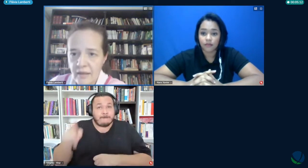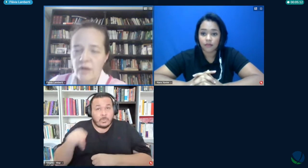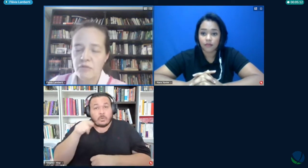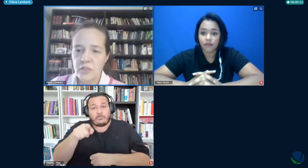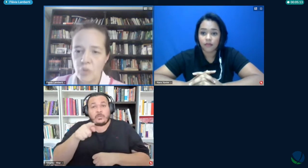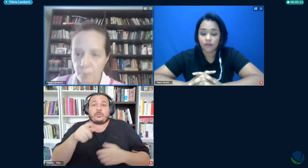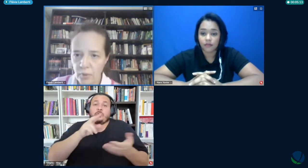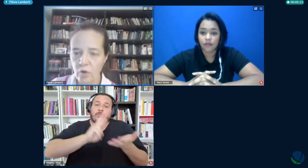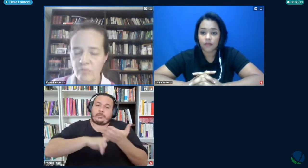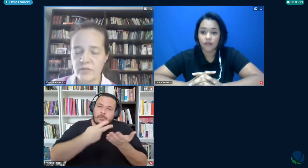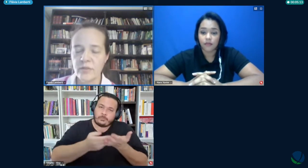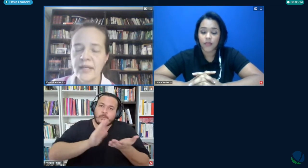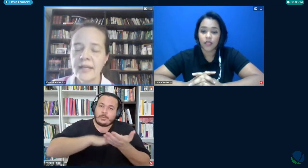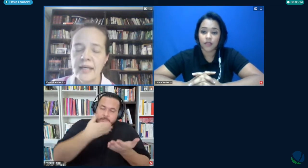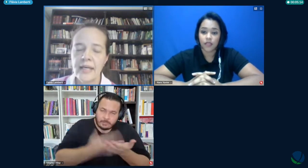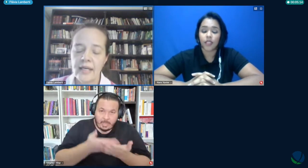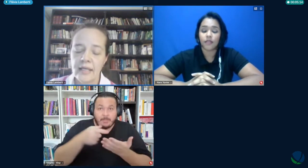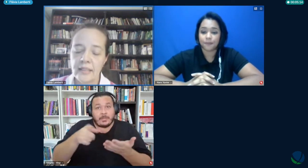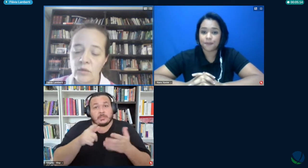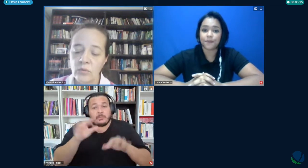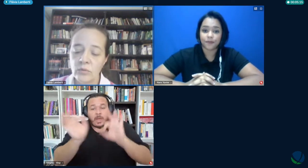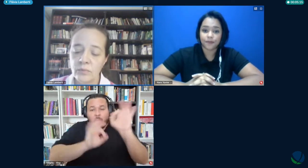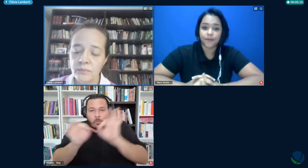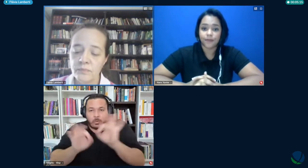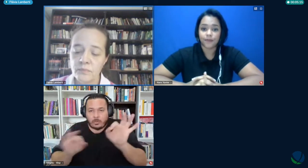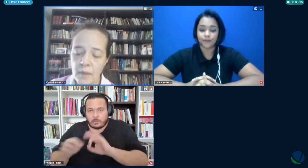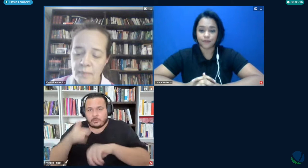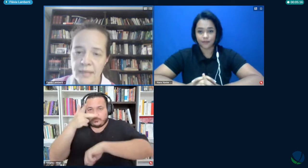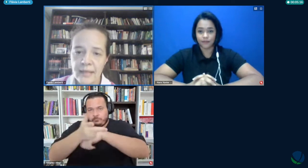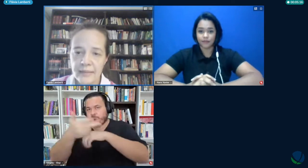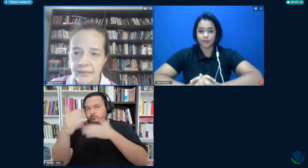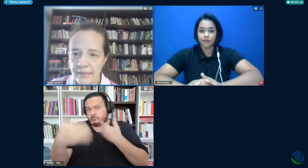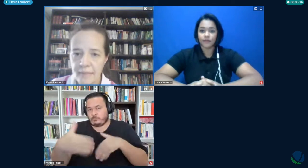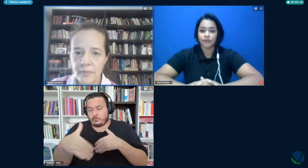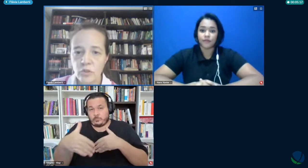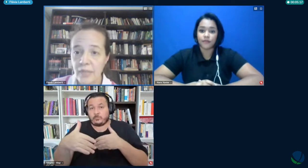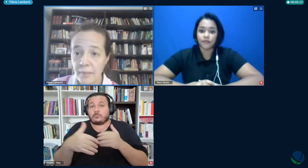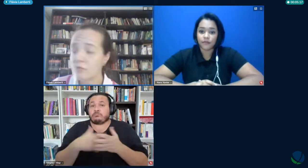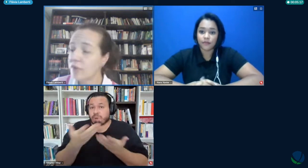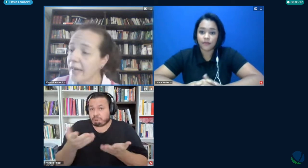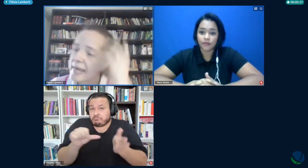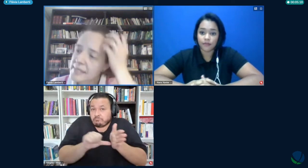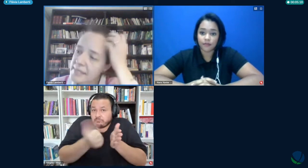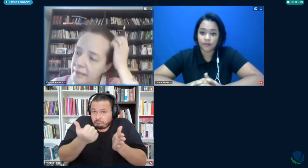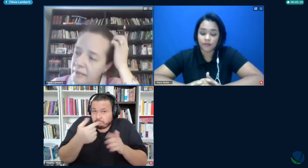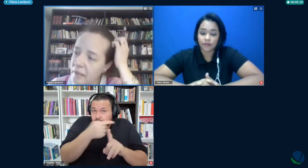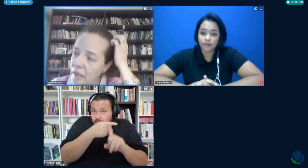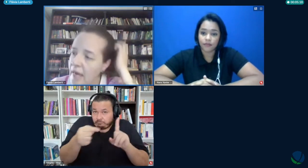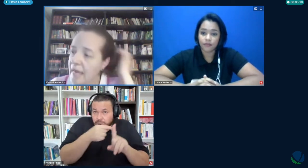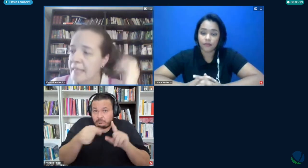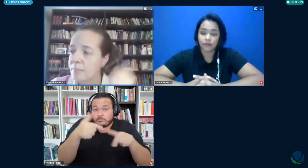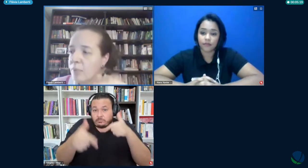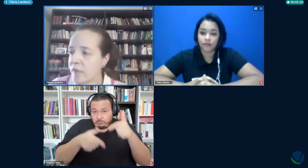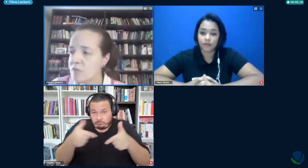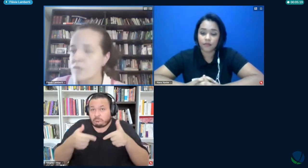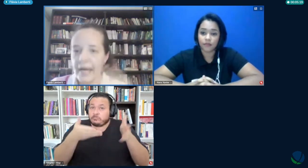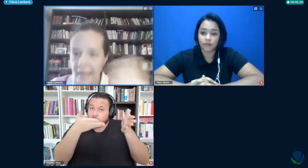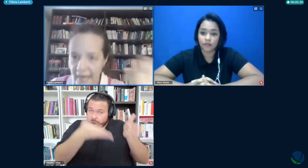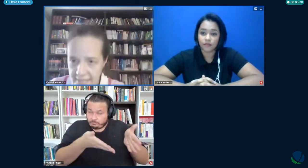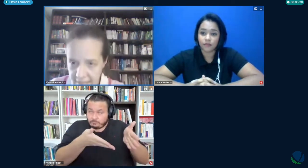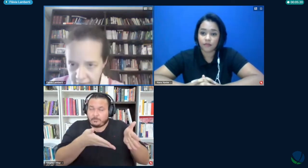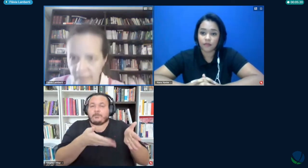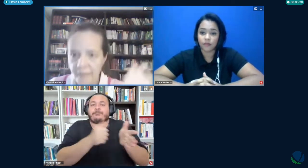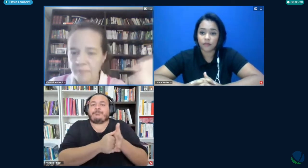para videoprovas, né? Então, a primeira etapa do seu trabalho foi essa. Depois,